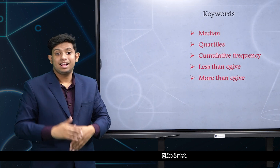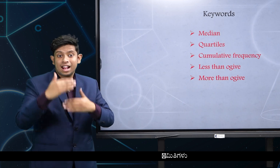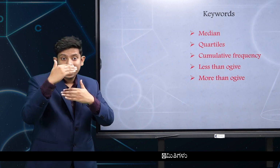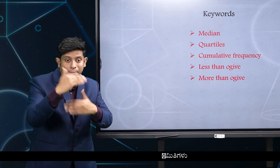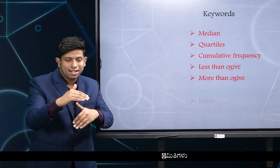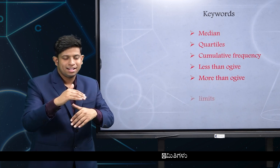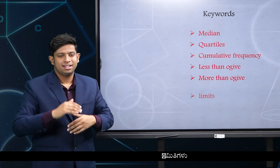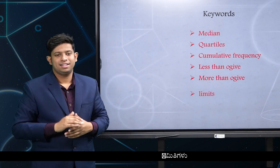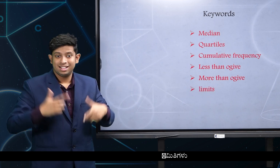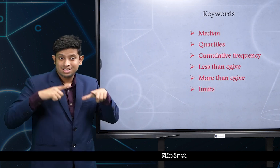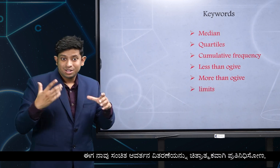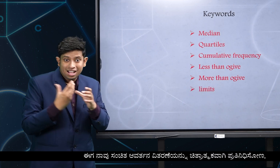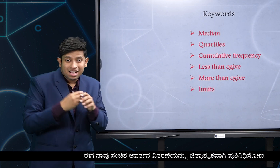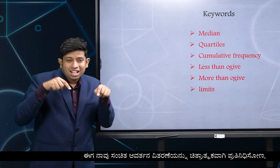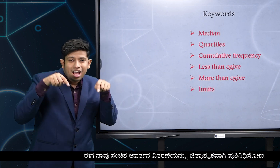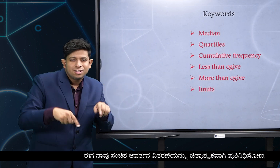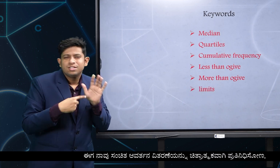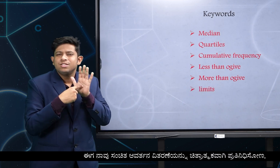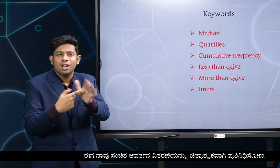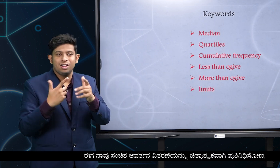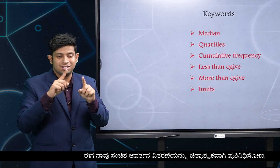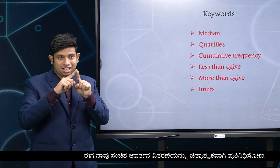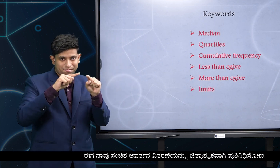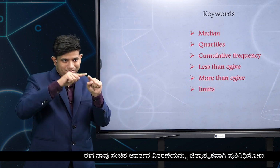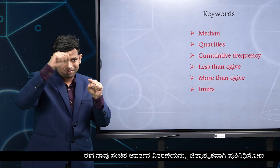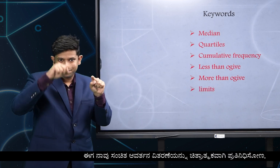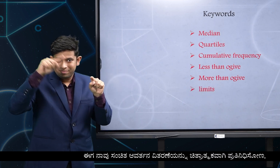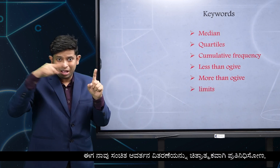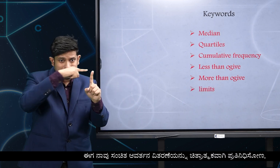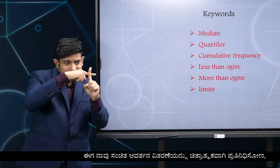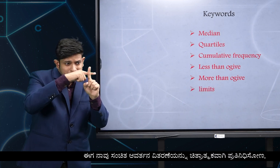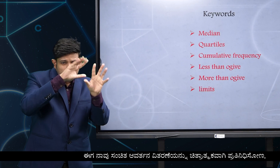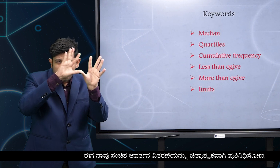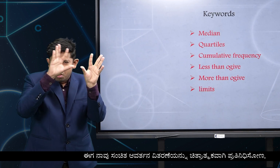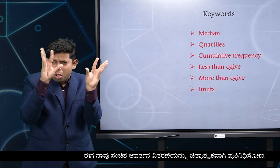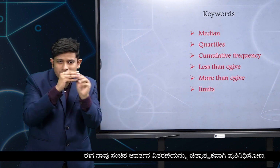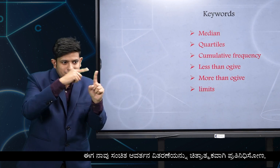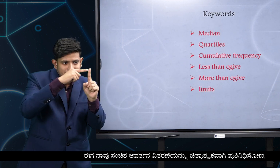ಮಿತಿಗಳು. ಈಗ ನಾವು ಸಂಚಿತ ಆವರ್ತನ ವಿತರಣೆಯನ್ನು ಚಿತ್ರಾತ್ಮಕವಾಗಿ ಪ್ರತಿನಿಧಿಸೋಣ.